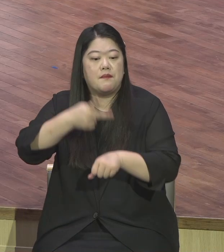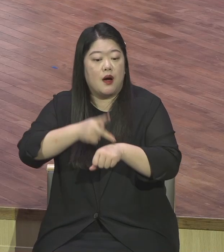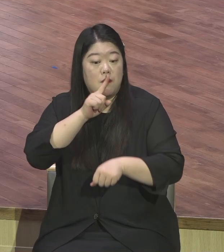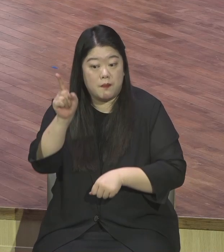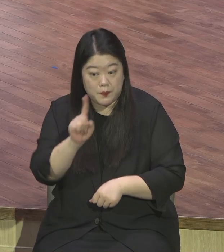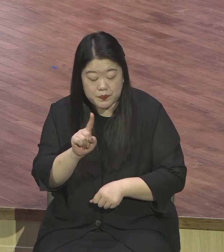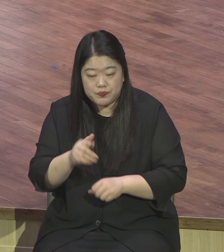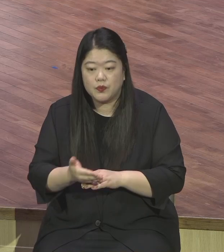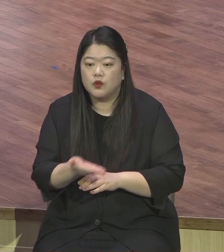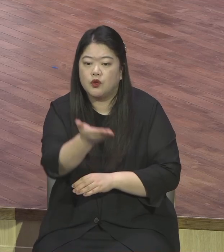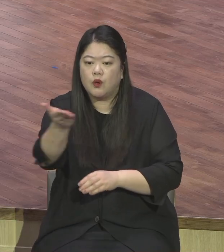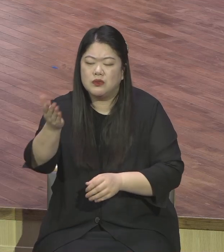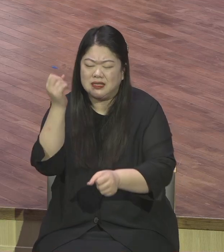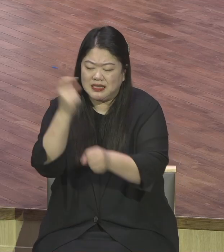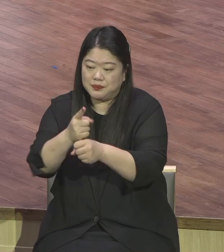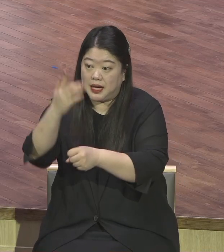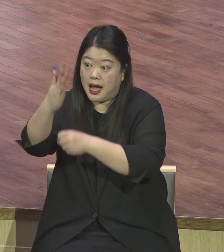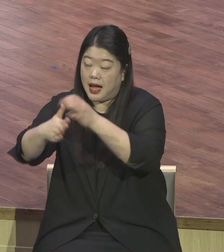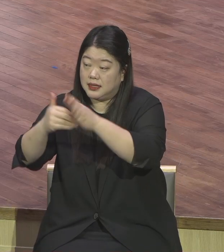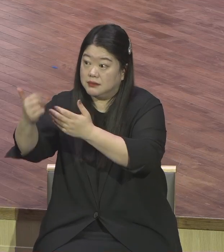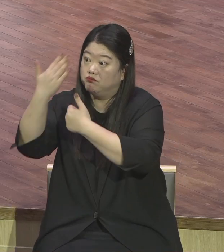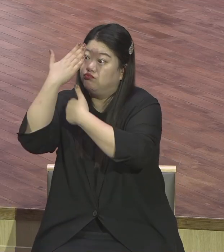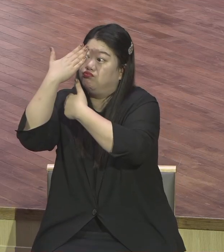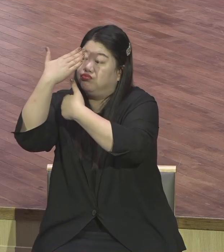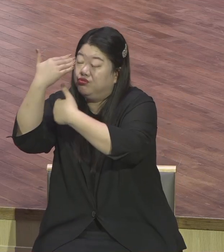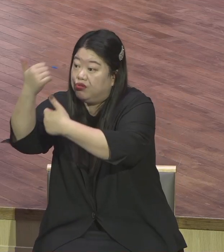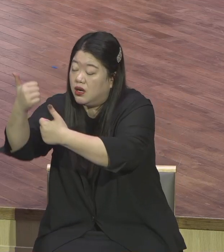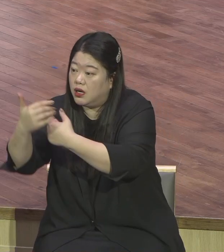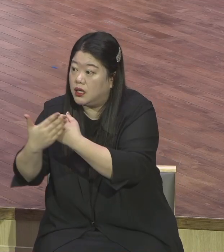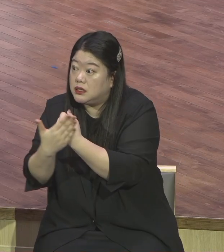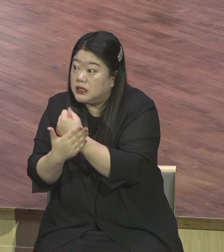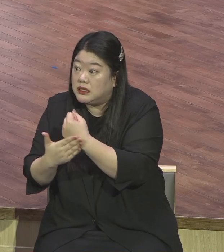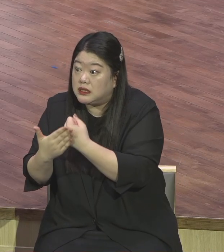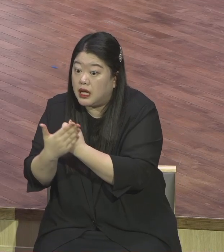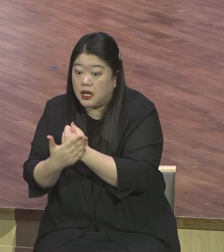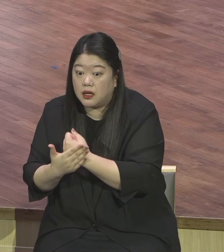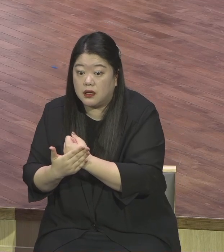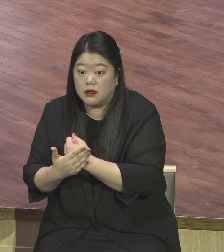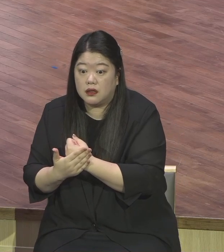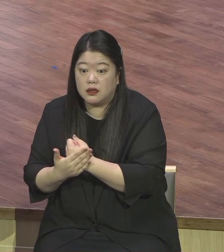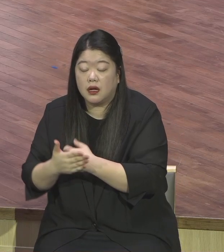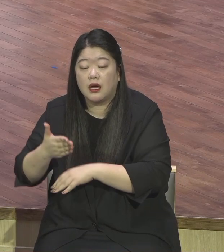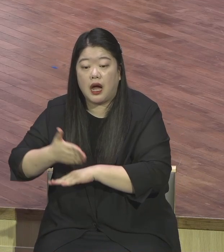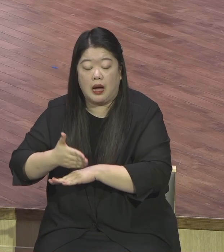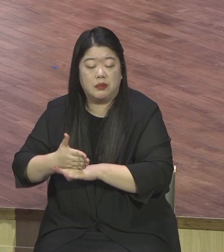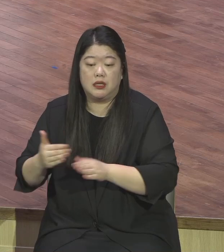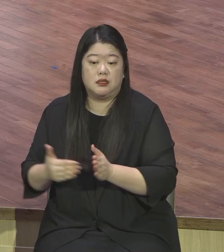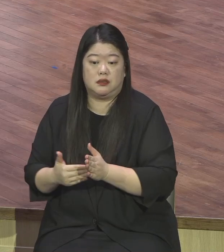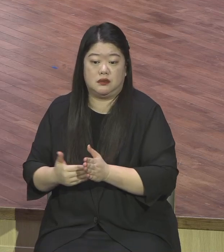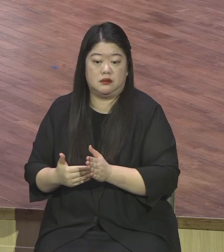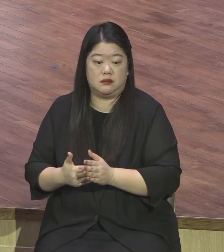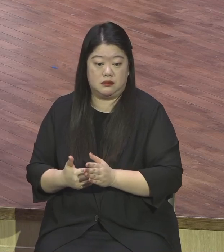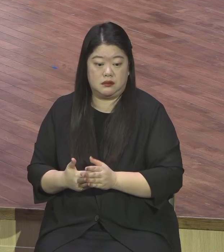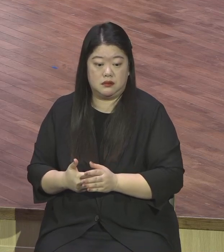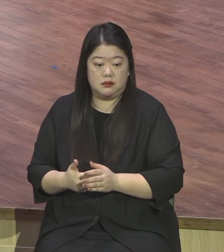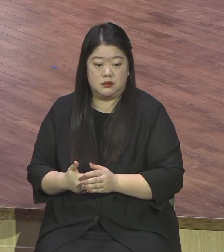얼마나 큰 은혜인지 24시 감사하시기 바랍니다. 24시